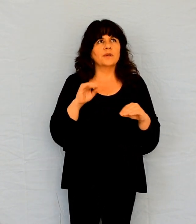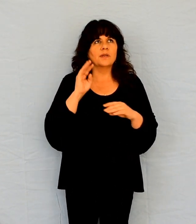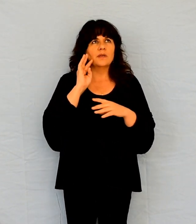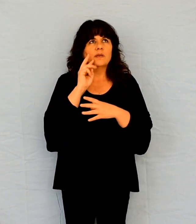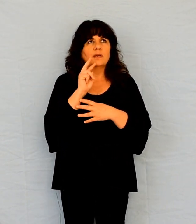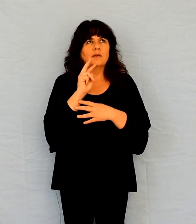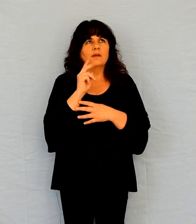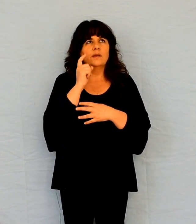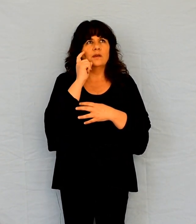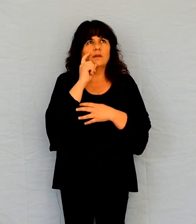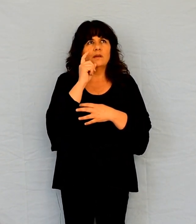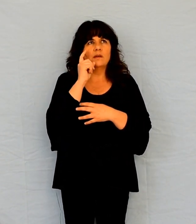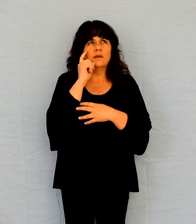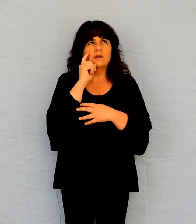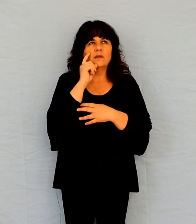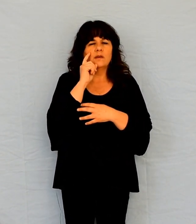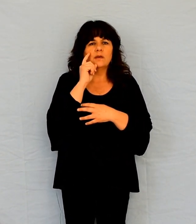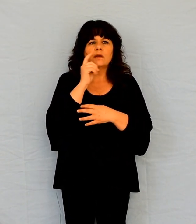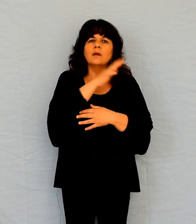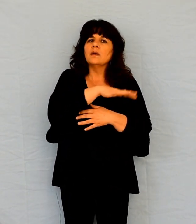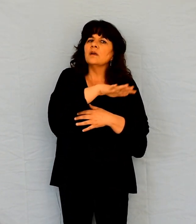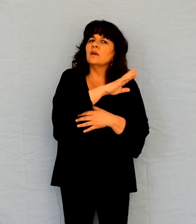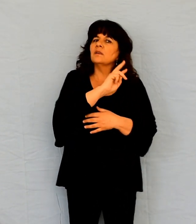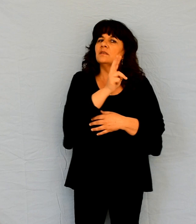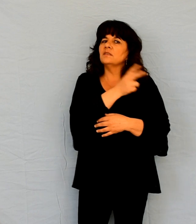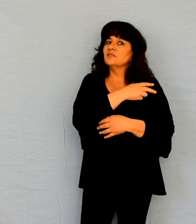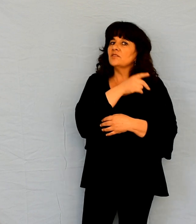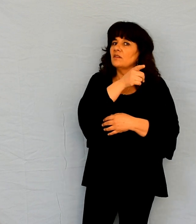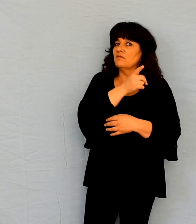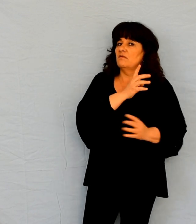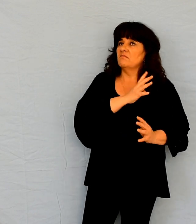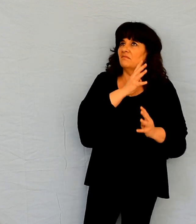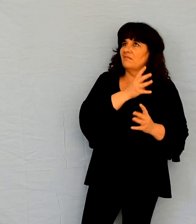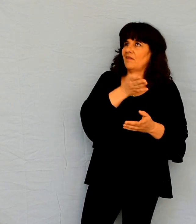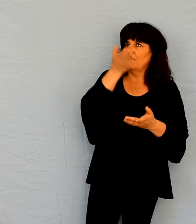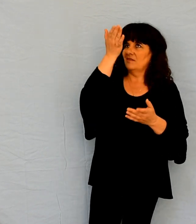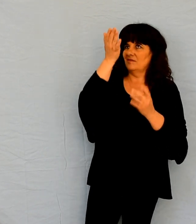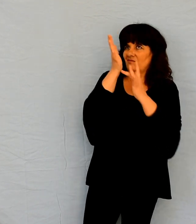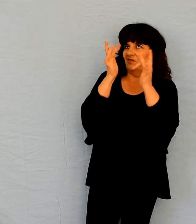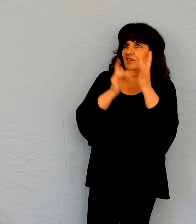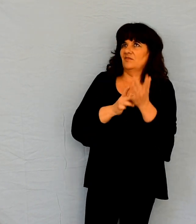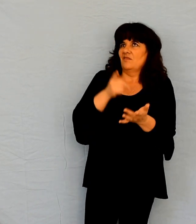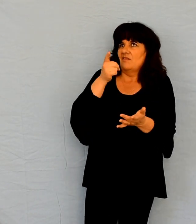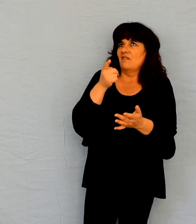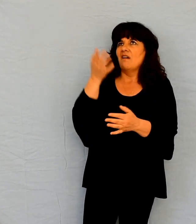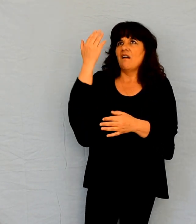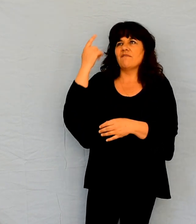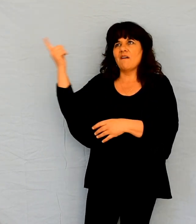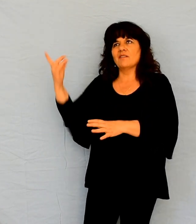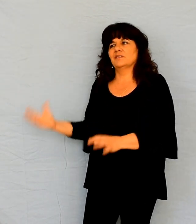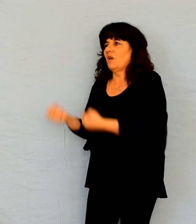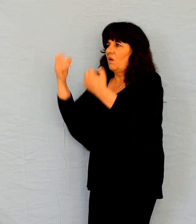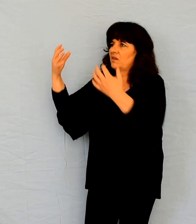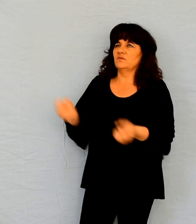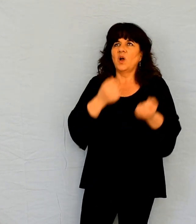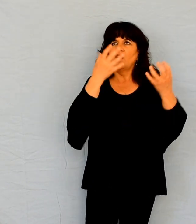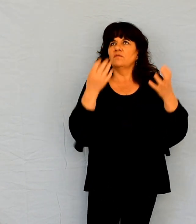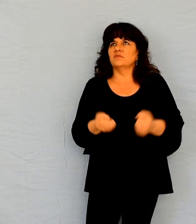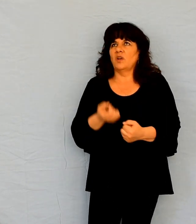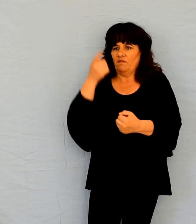disaient : « Il en a sauvé d'autres, qu'il se sauve lui-même, s'il est le Messie de Dieu,